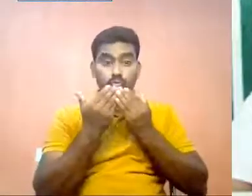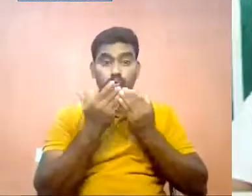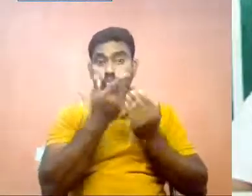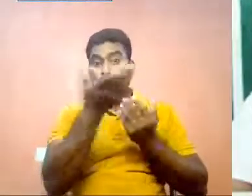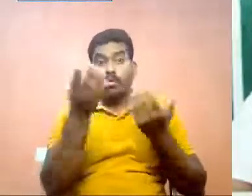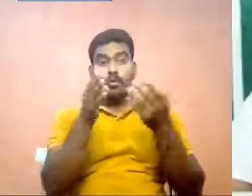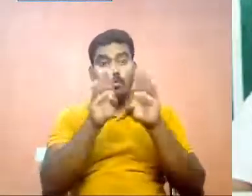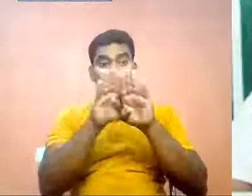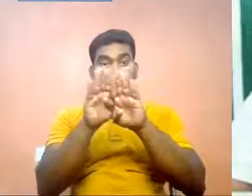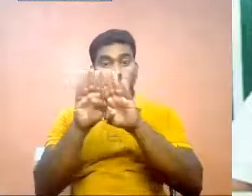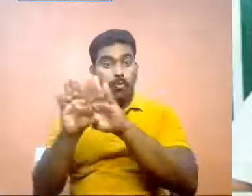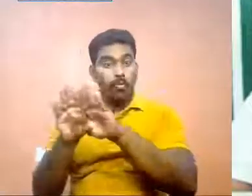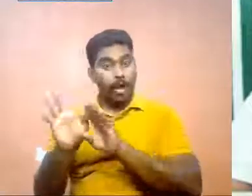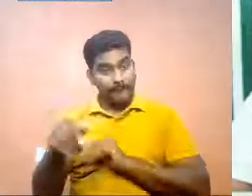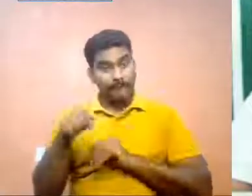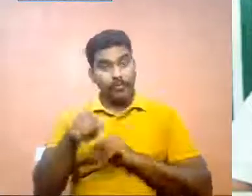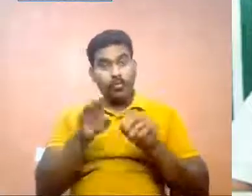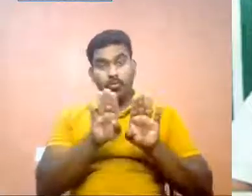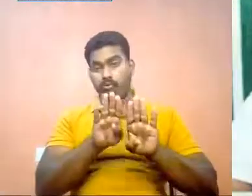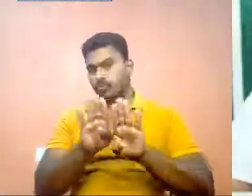അവിടങ്ങളിൽ താമസിപ്പിച്ചാൽ